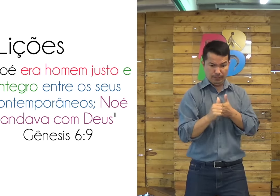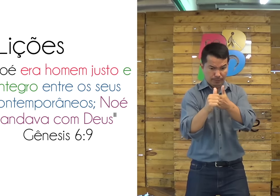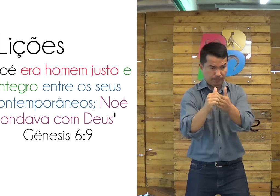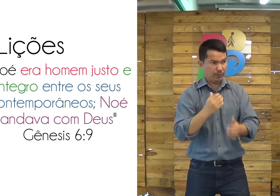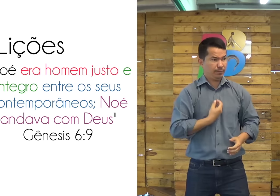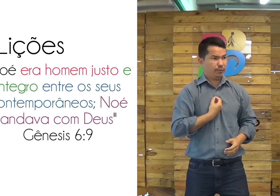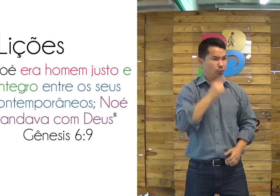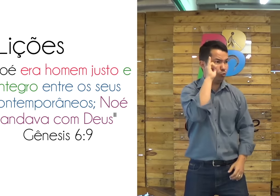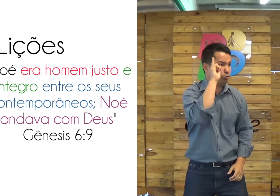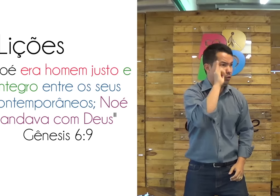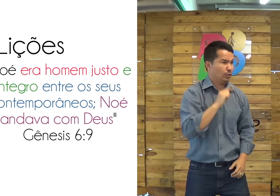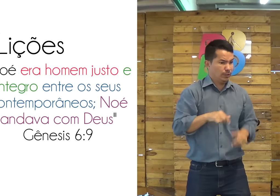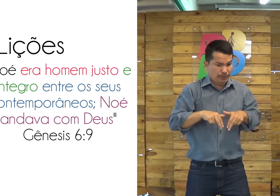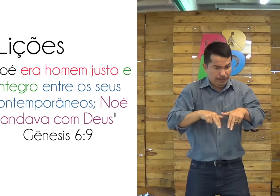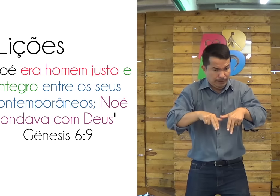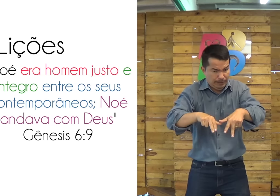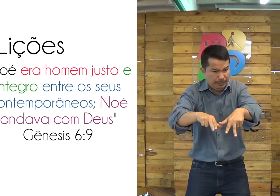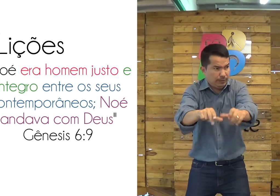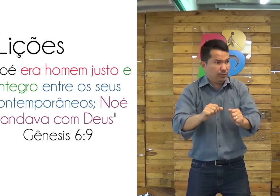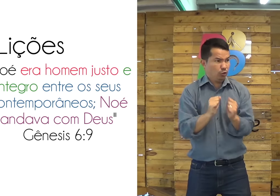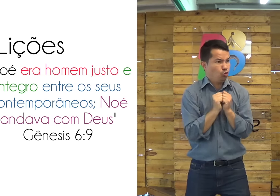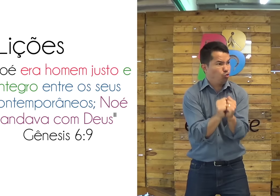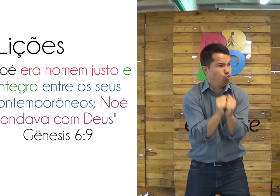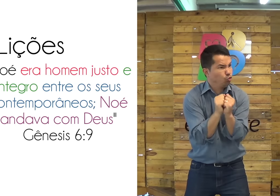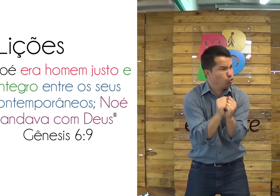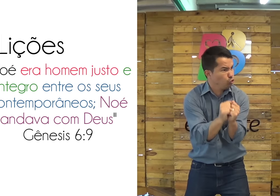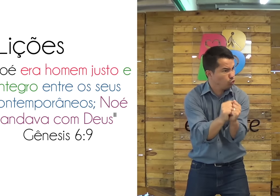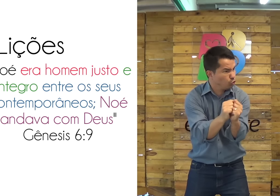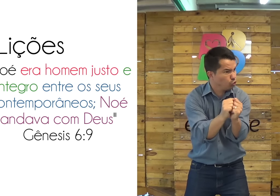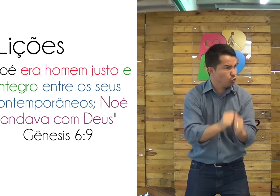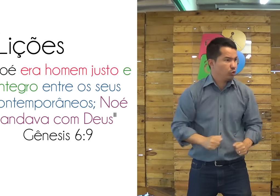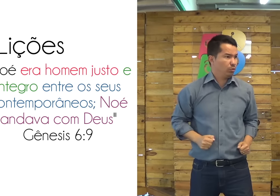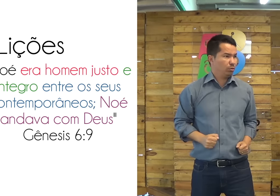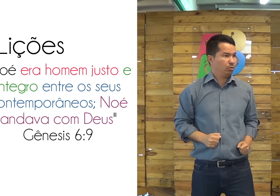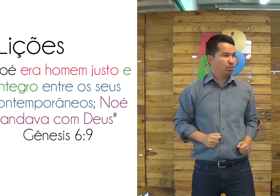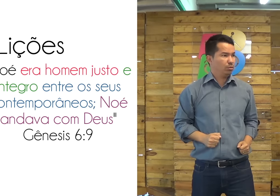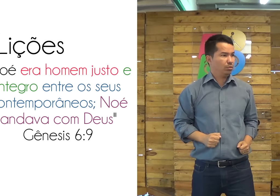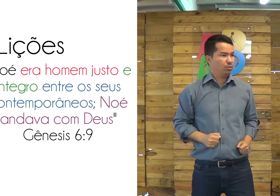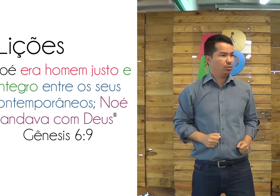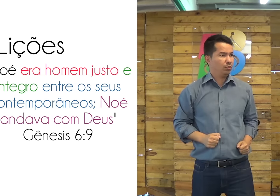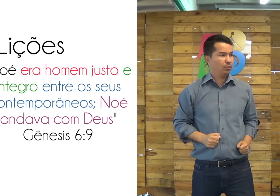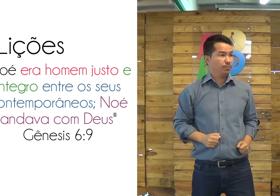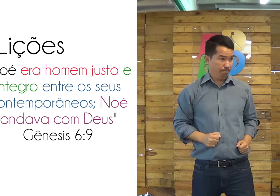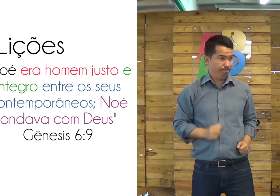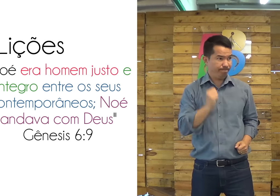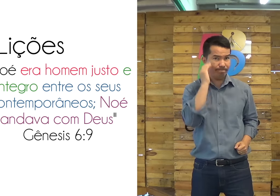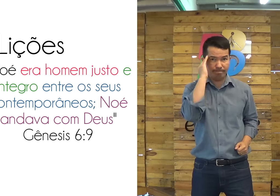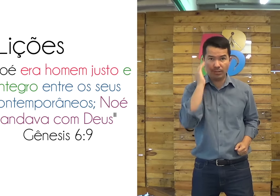fica junto comigo todos os dias eu quero andar com você ficar sempre junto de você